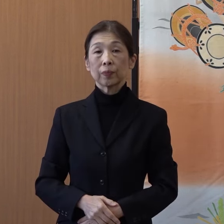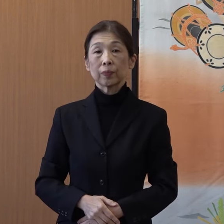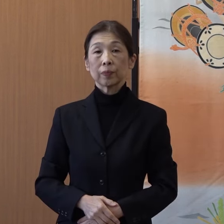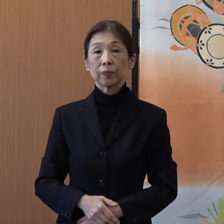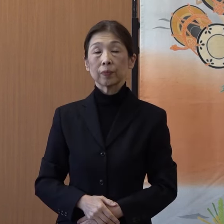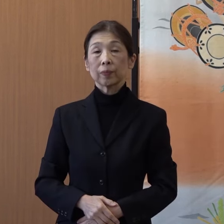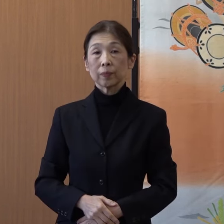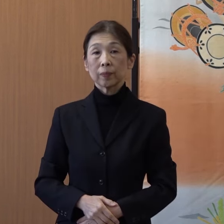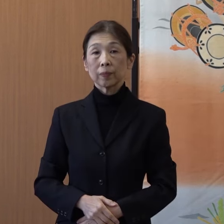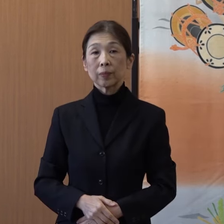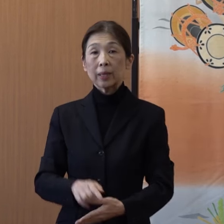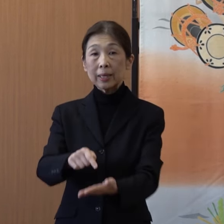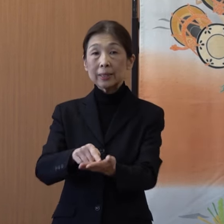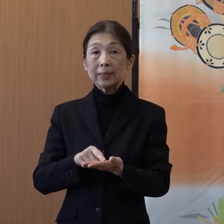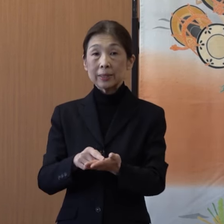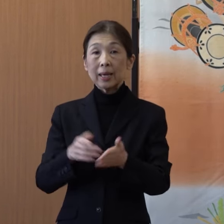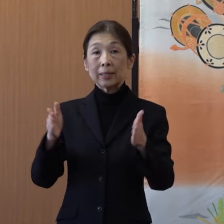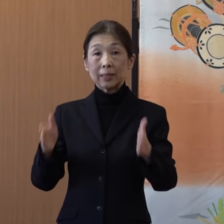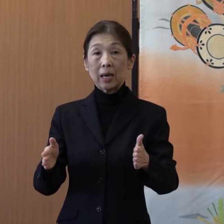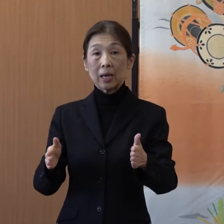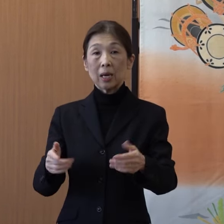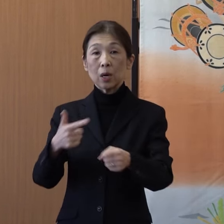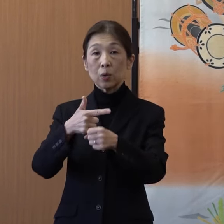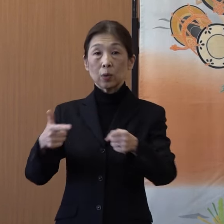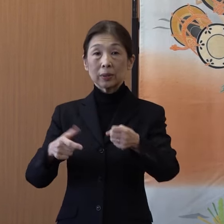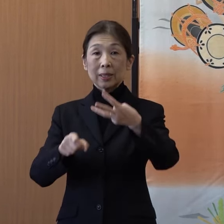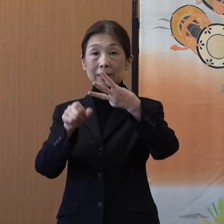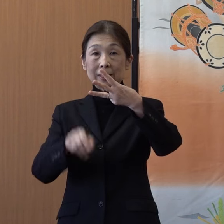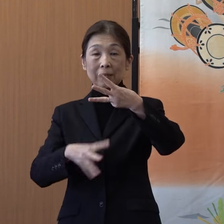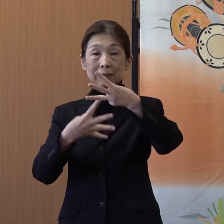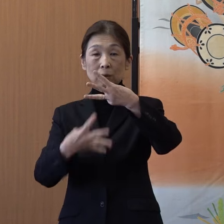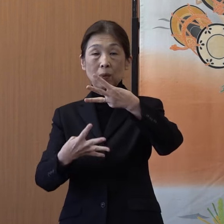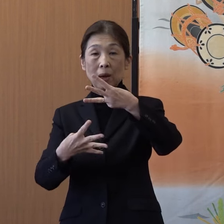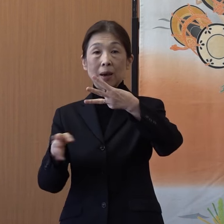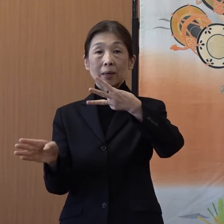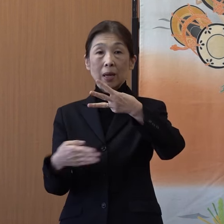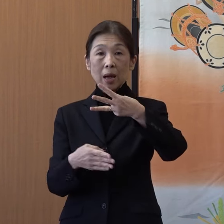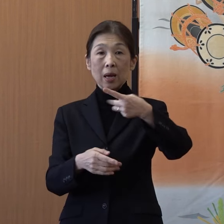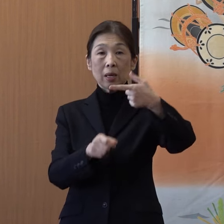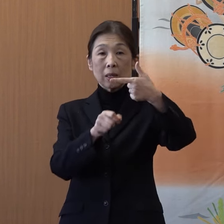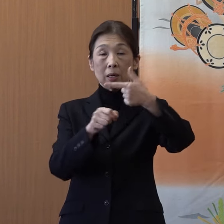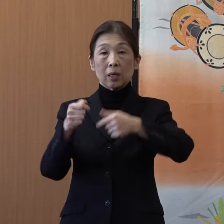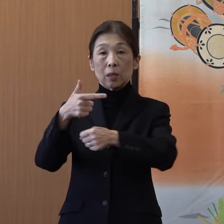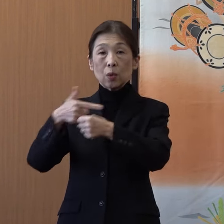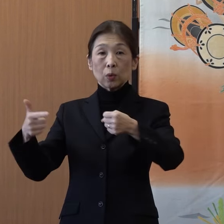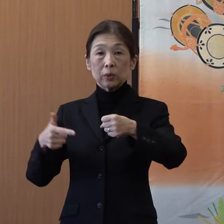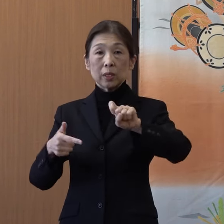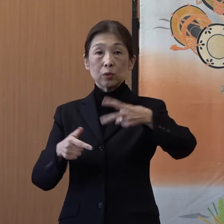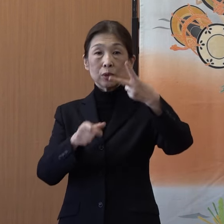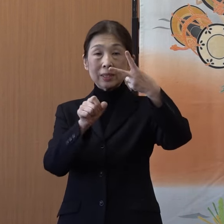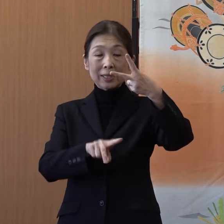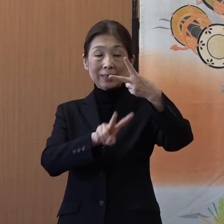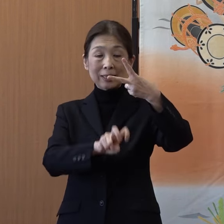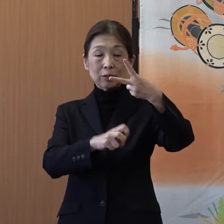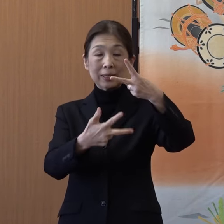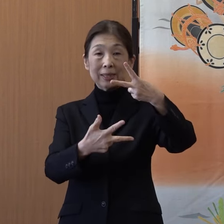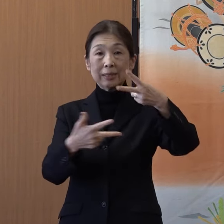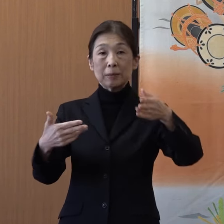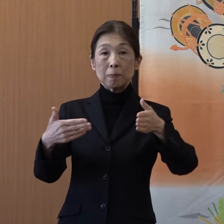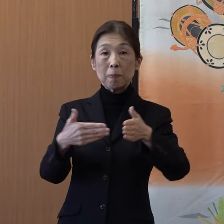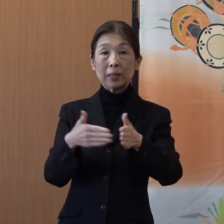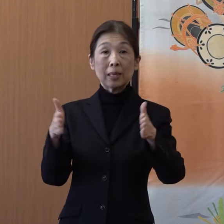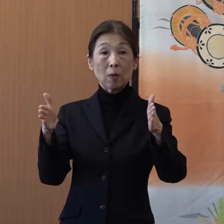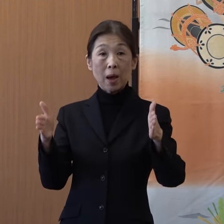また申請期間は令和6年3月4日から令和6年12月27日まで